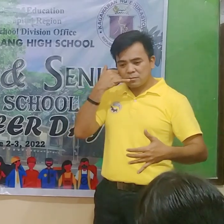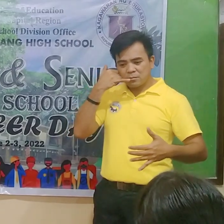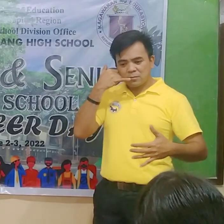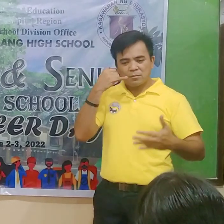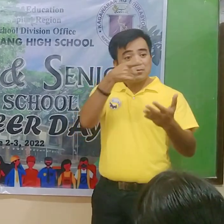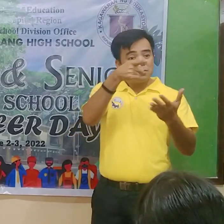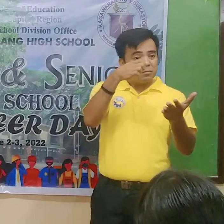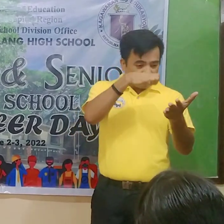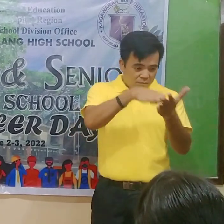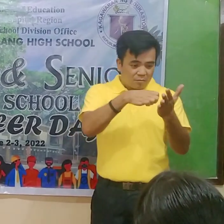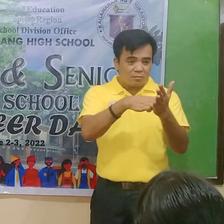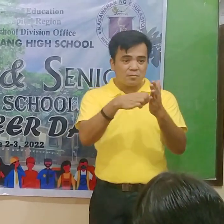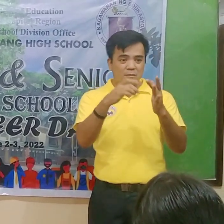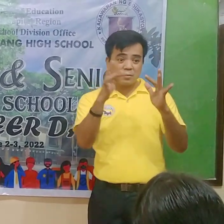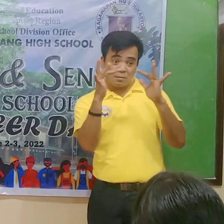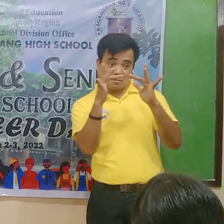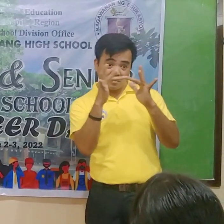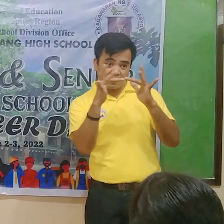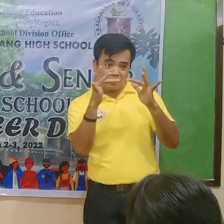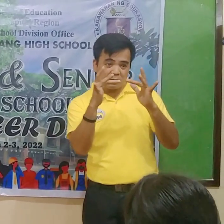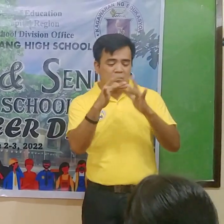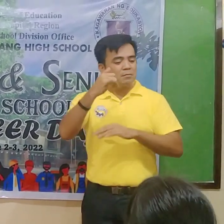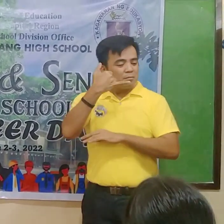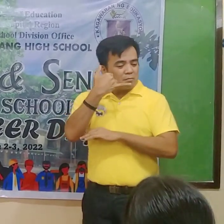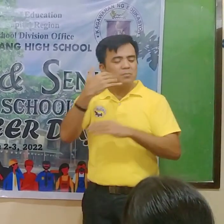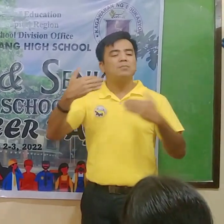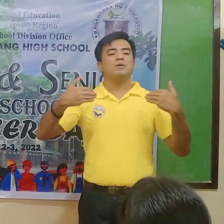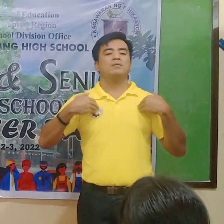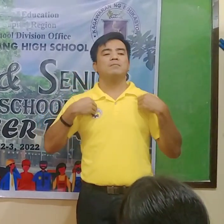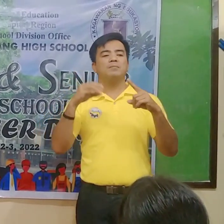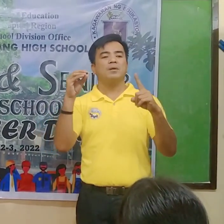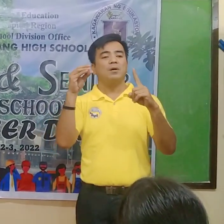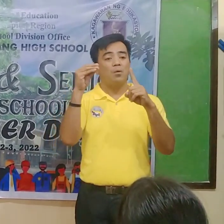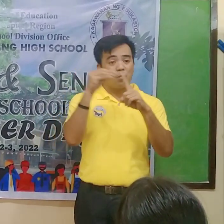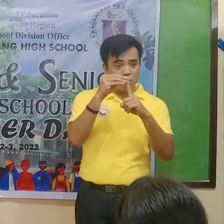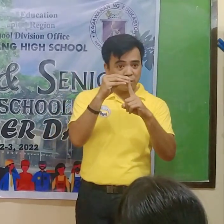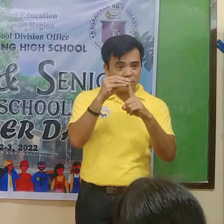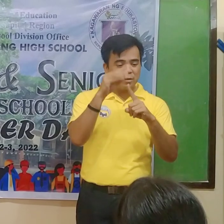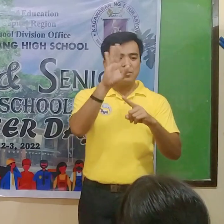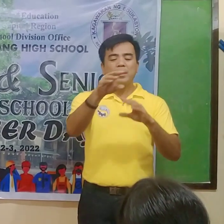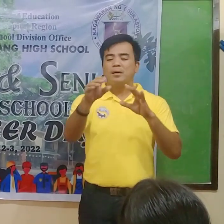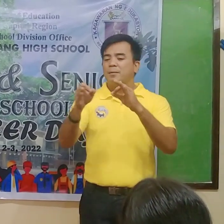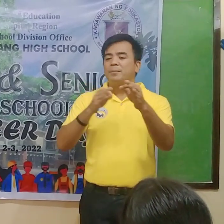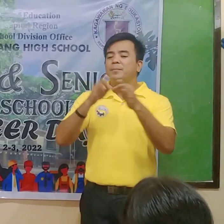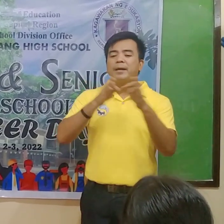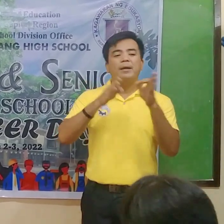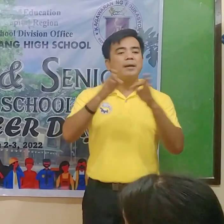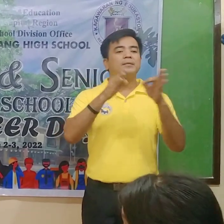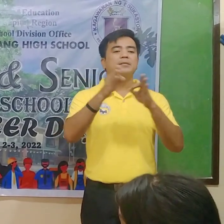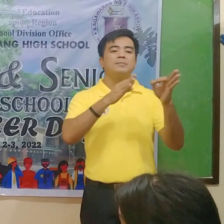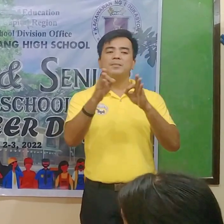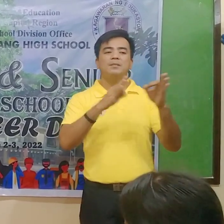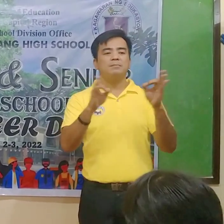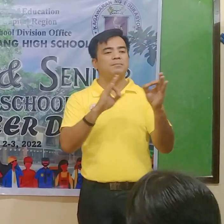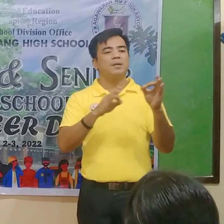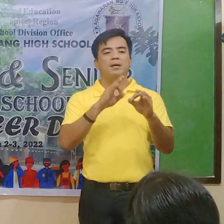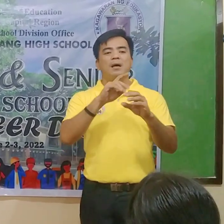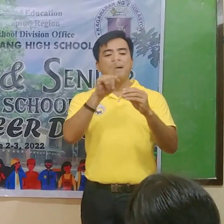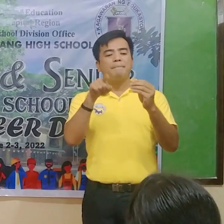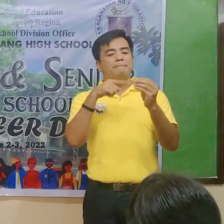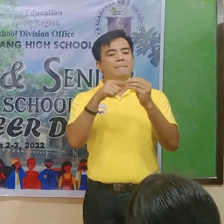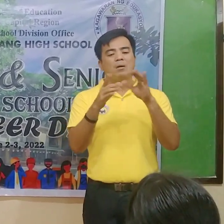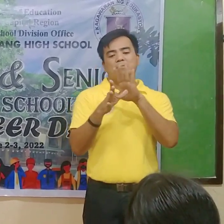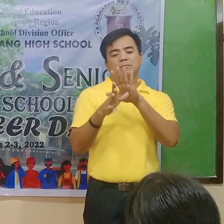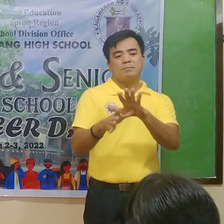po kay Southeast, dadaan pa po sila sa orientation para mas lubos mo din ang maintindihan pag-uwaan yung senior high school